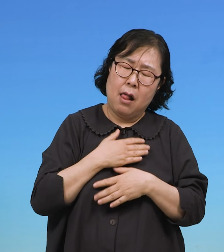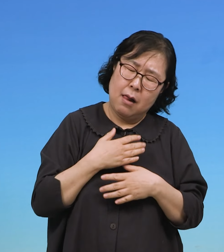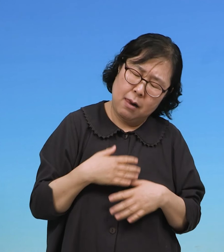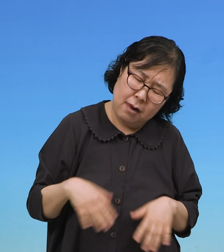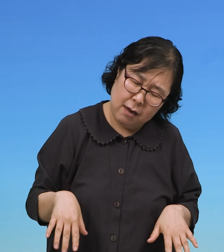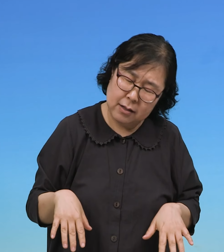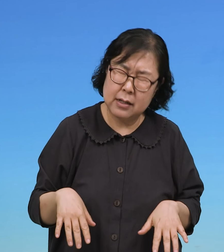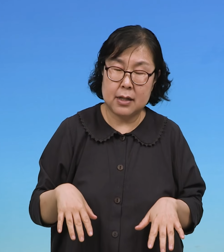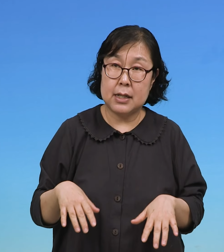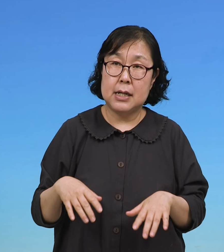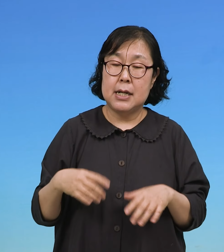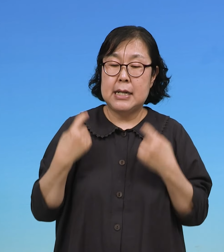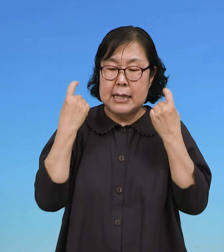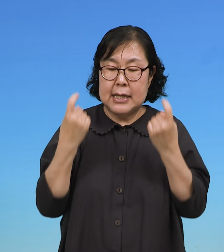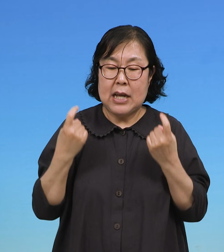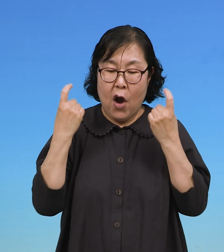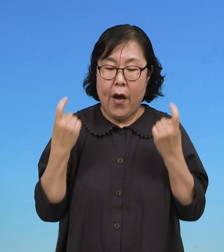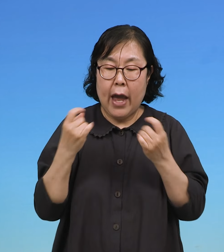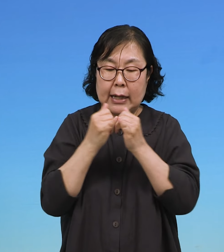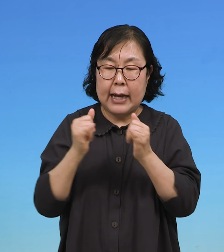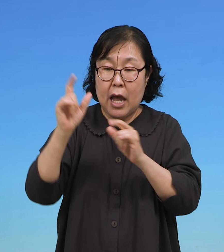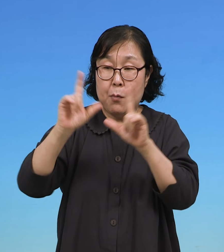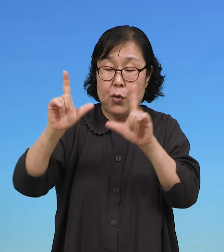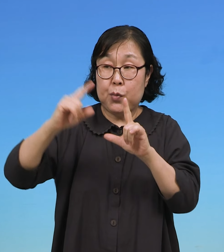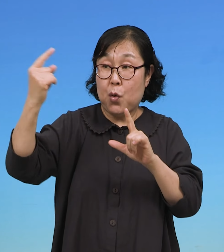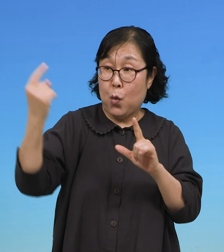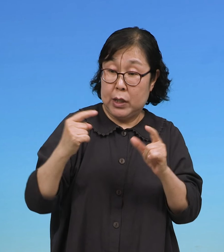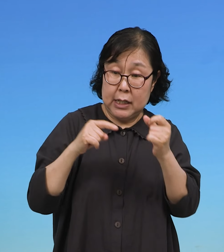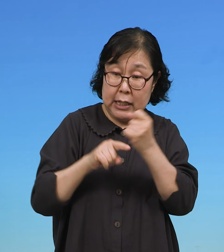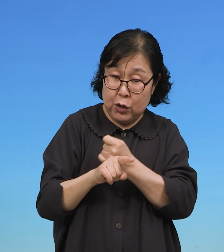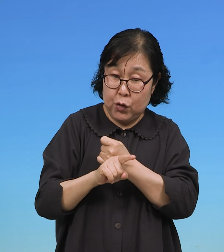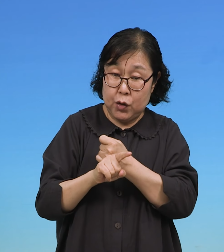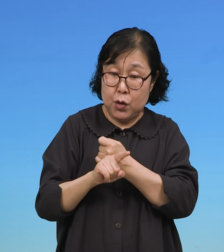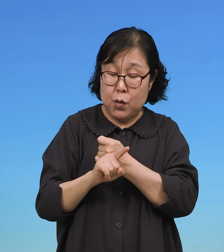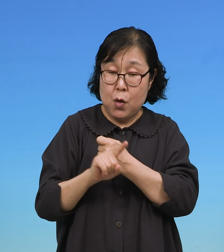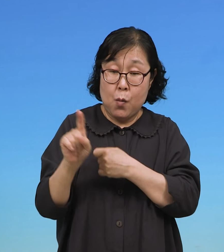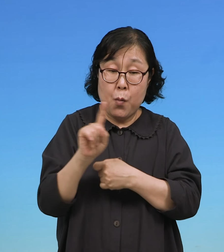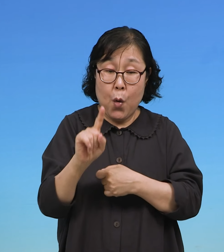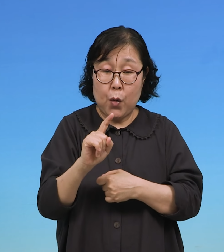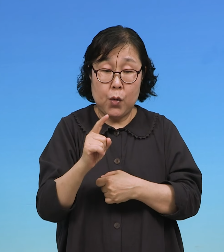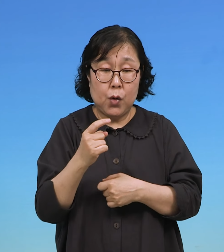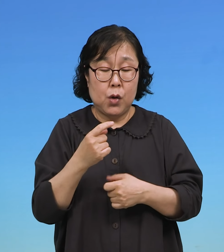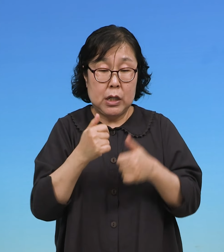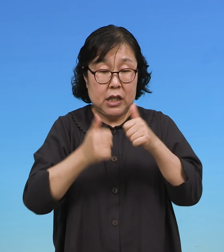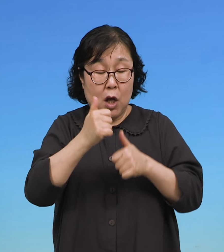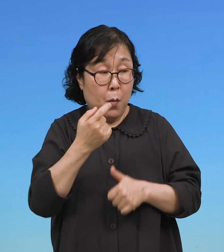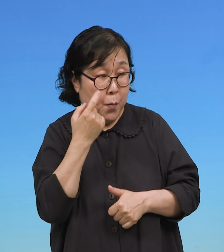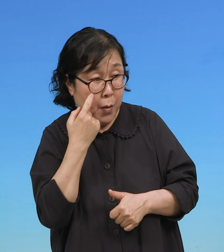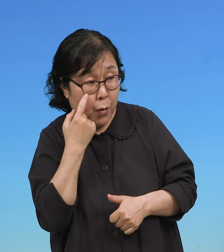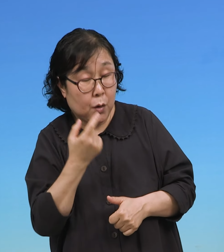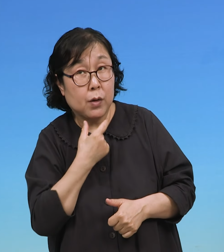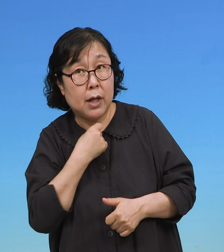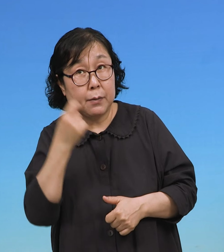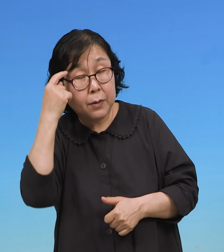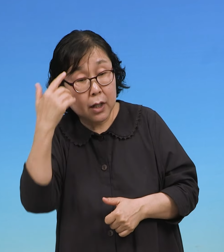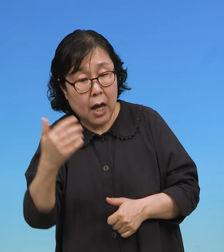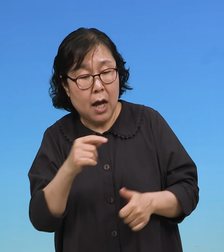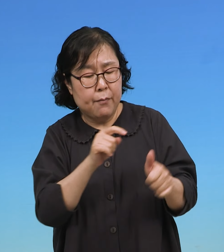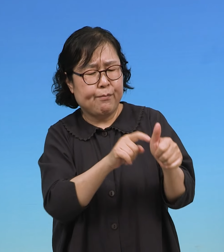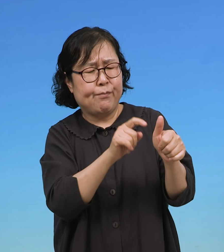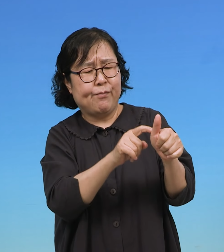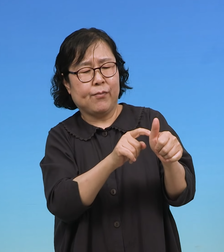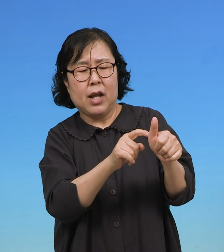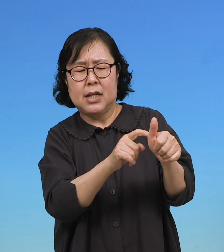지친 나그네의 모습으로 임하셨다는 거, 하나님이 뭘 테스트하기를 원하시는 겁니까? 얘가 제대로 은혜 받았나?